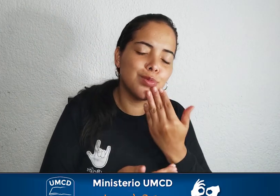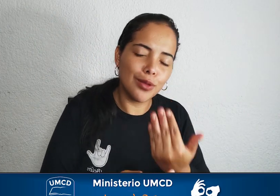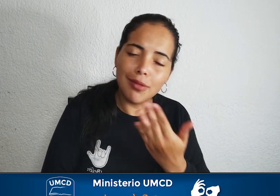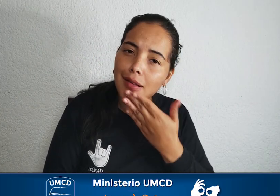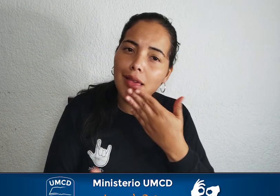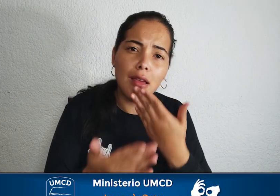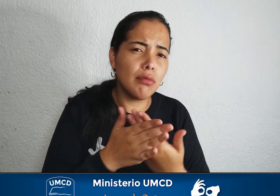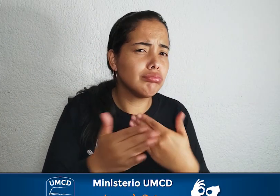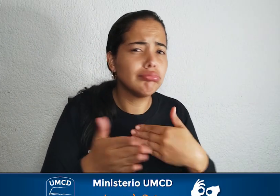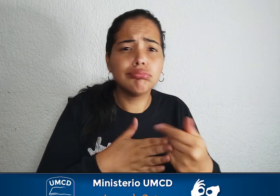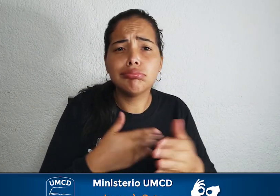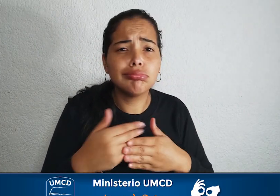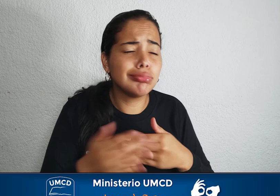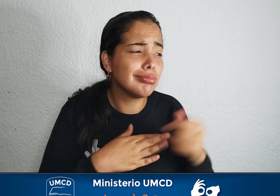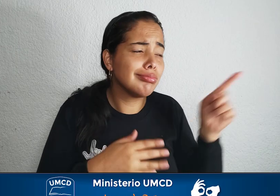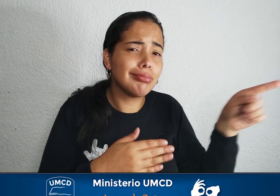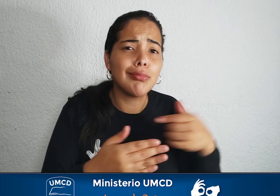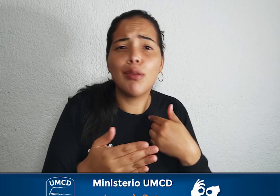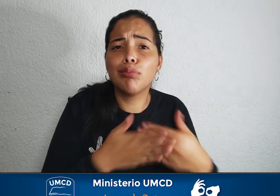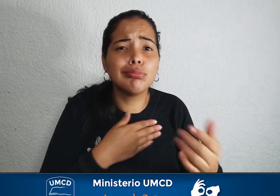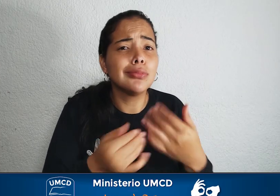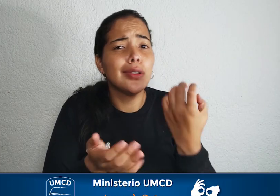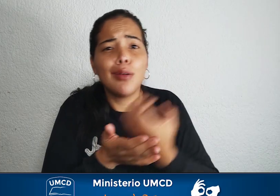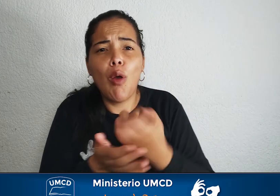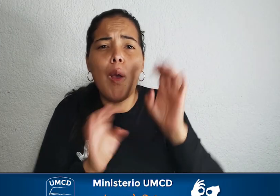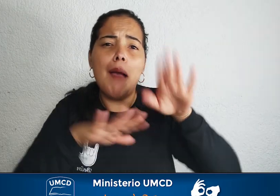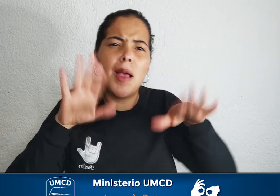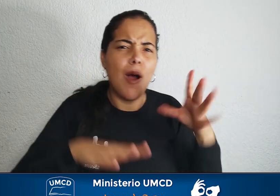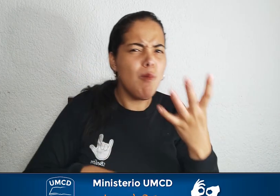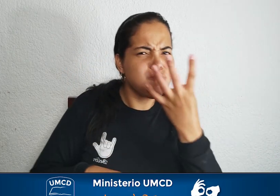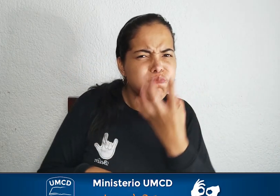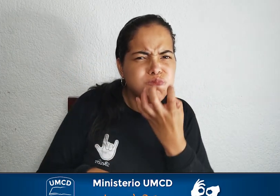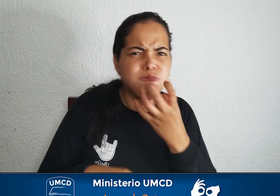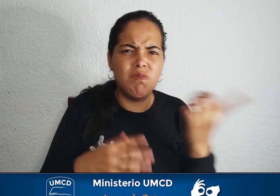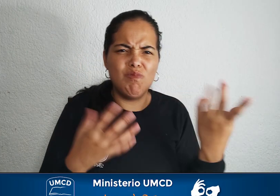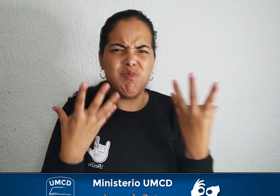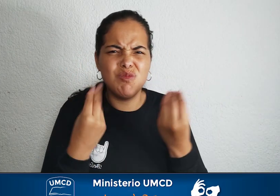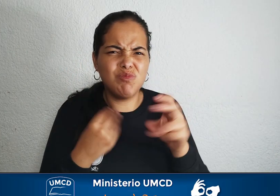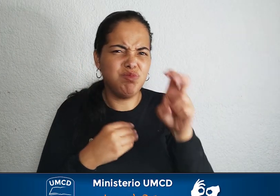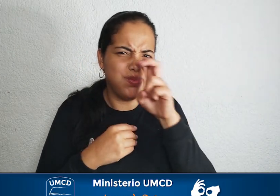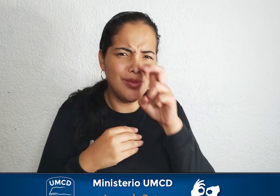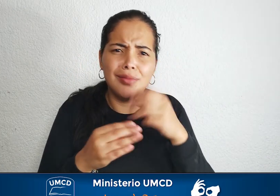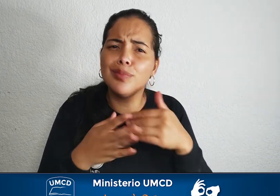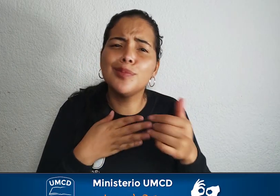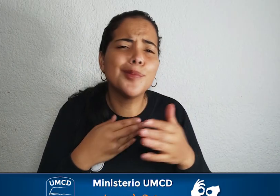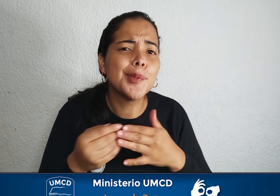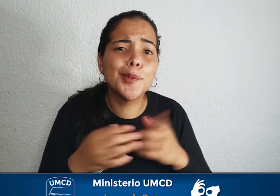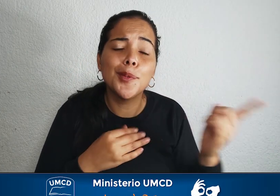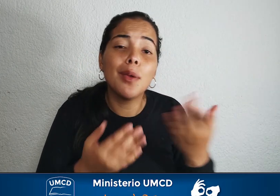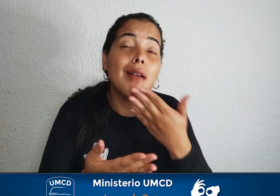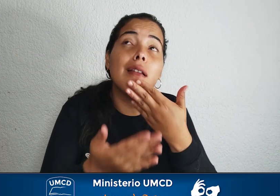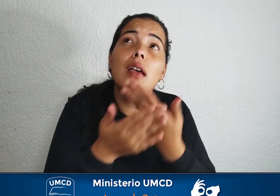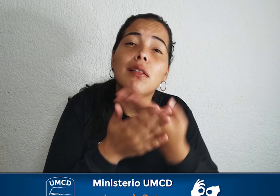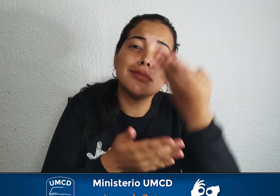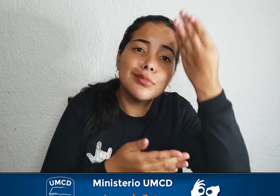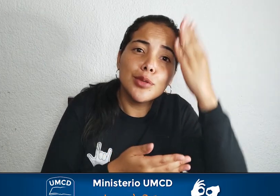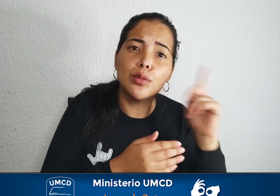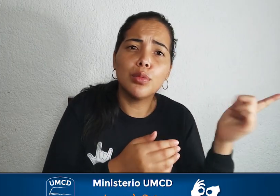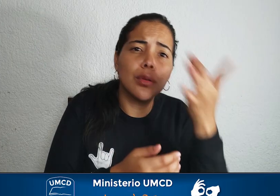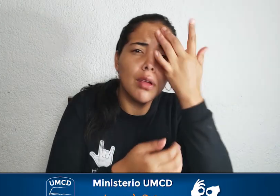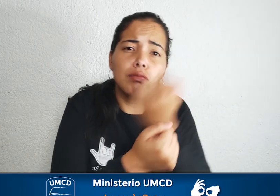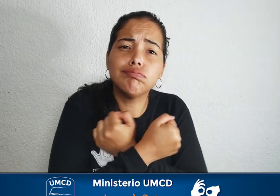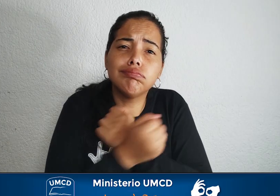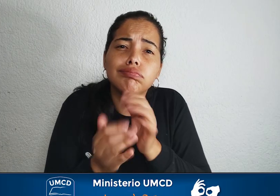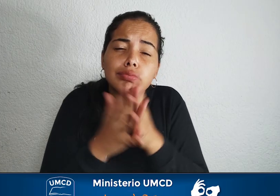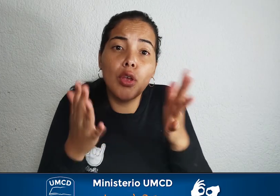Dios que indistintamente como nuestros padres se hayan comportado, Dios quiso usarlos a ellos para darnos vida. Y esa es la manera como